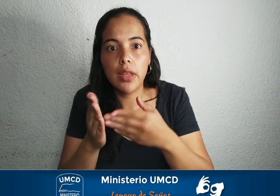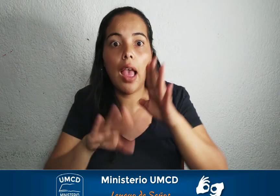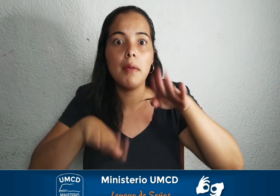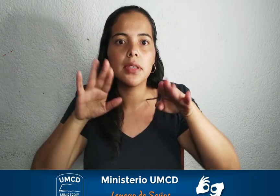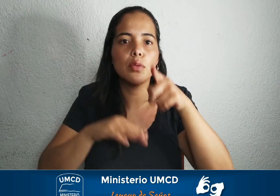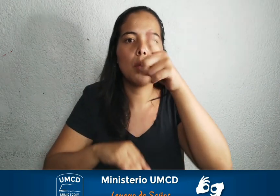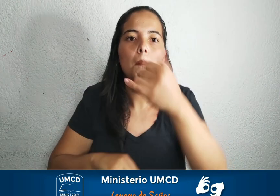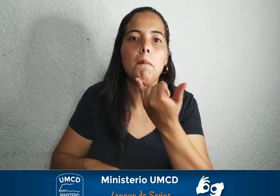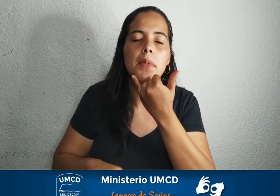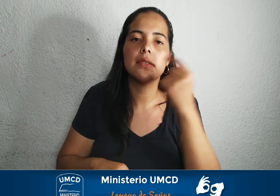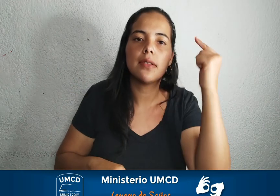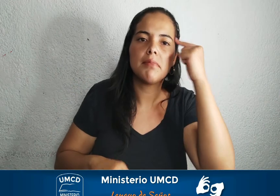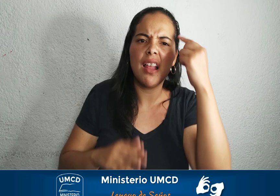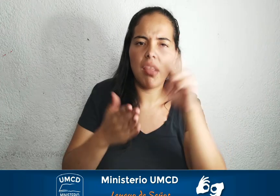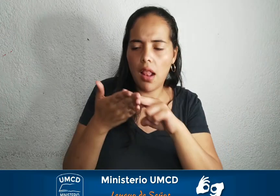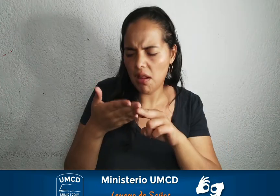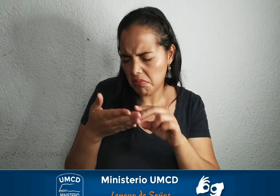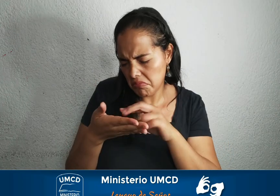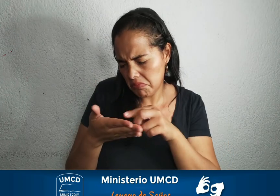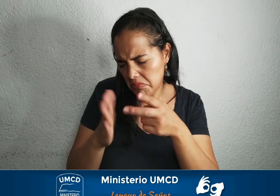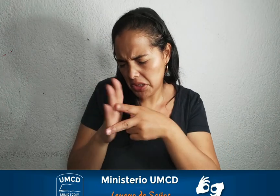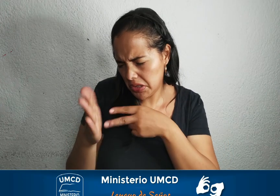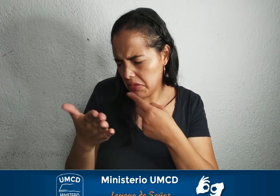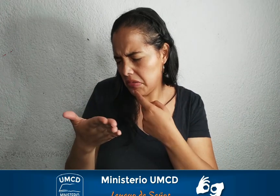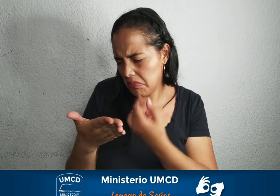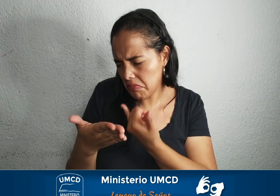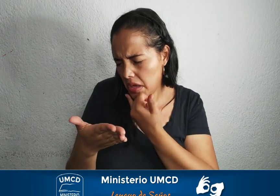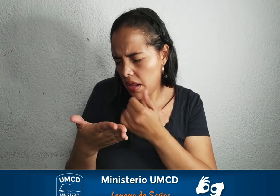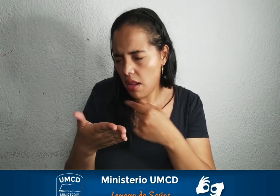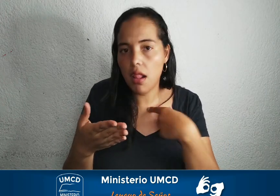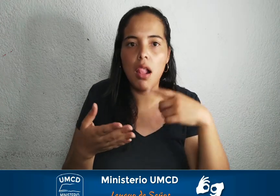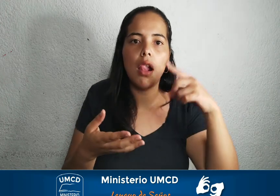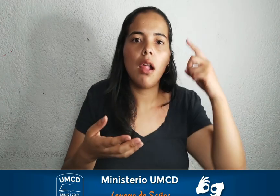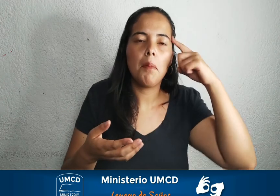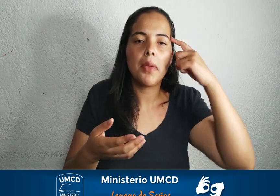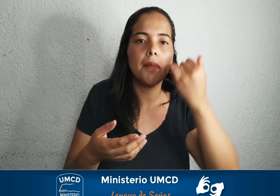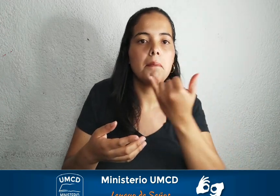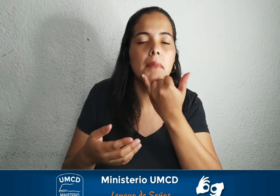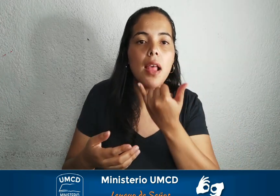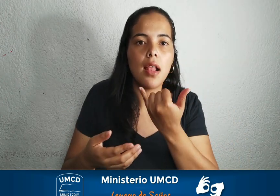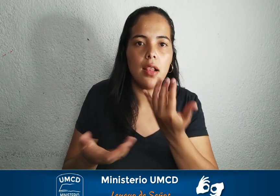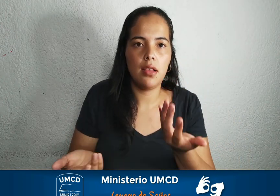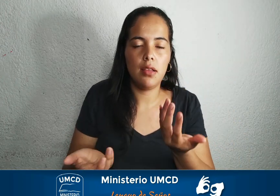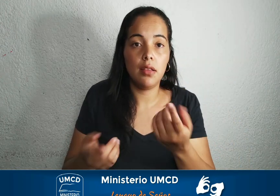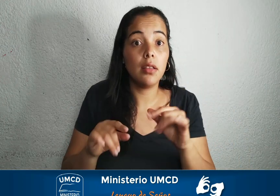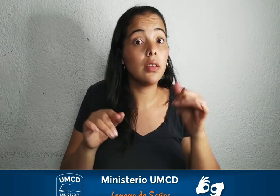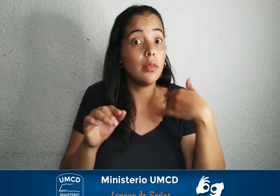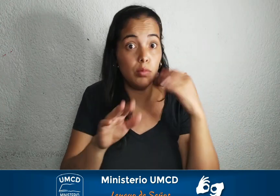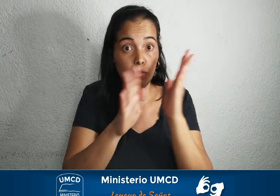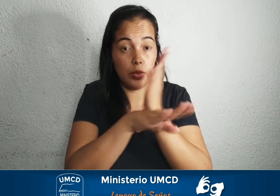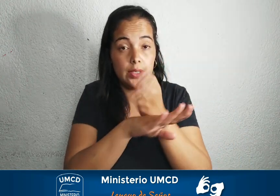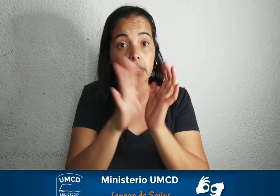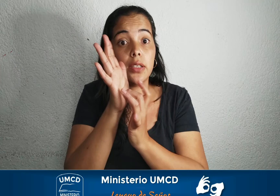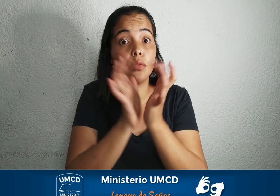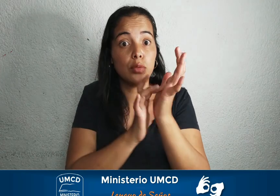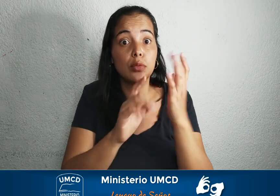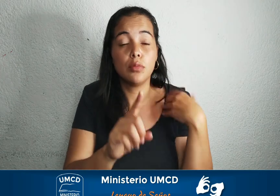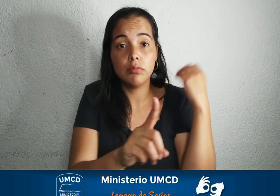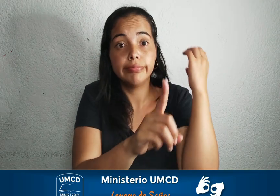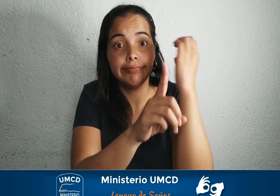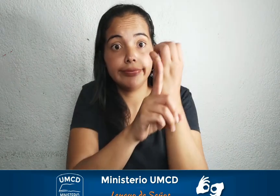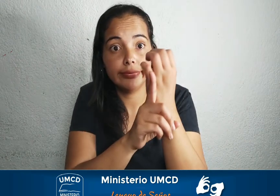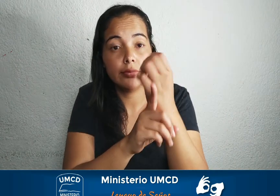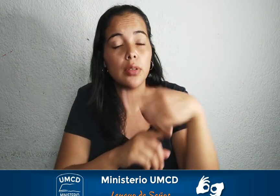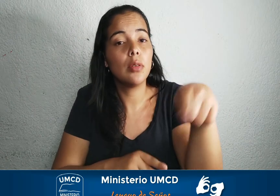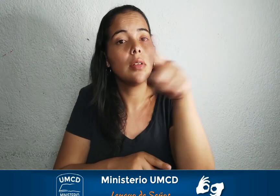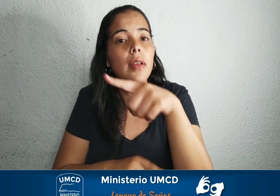cómo interpretamos correctamente el mensaje. Pero en este caso el Señor Jesucristo les estaba llamando la atención en algo mucho